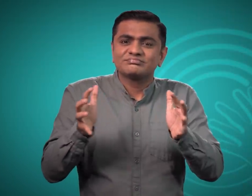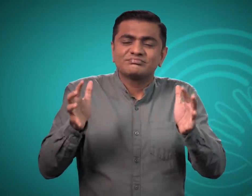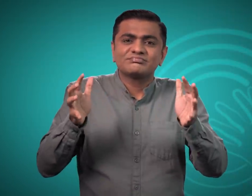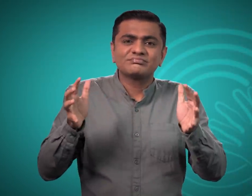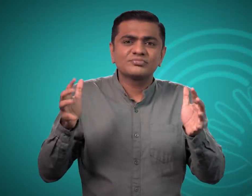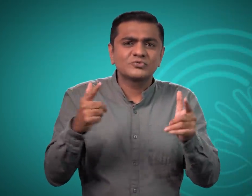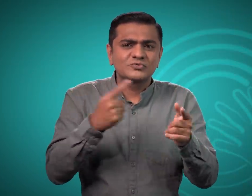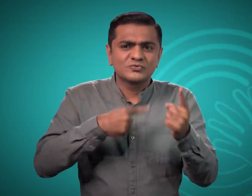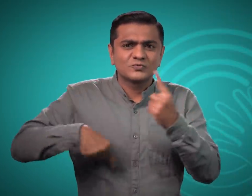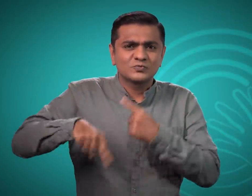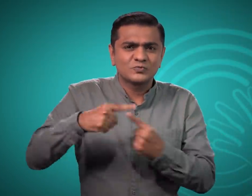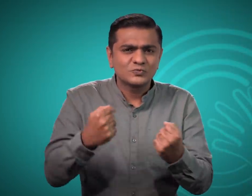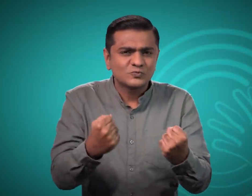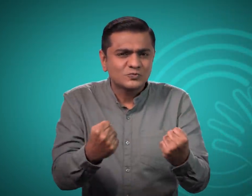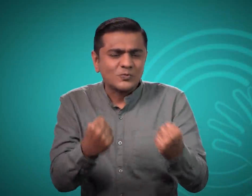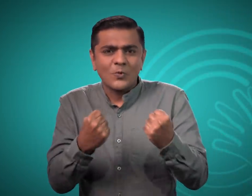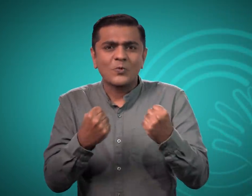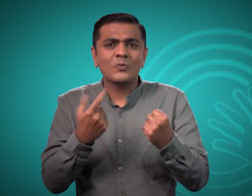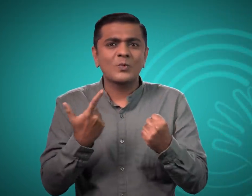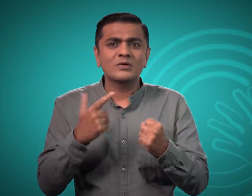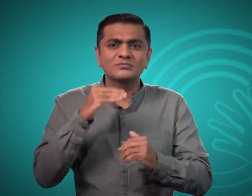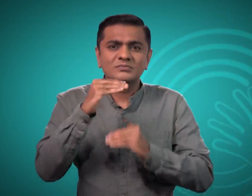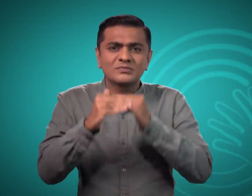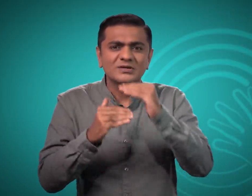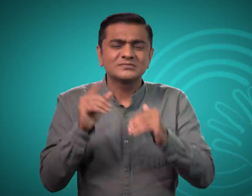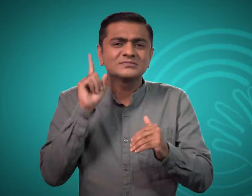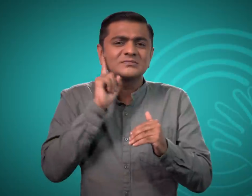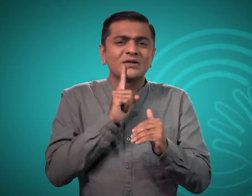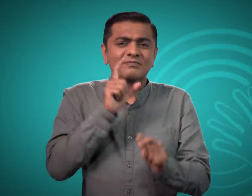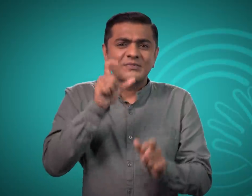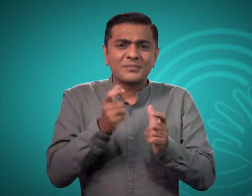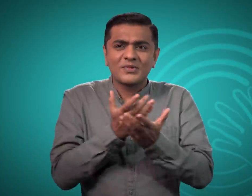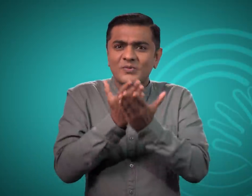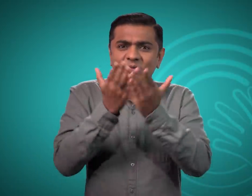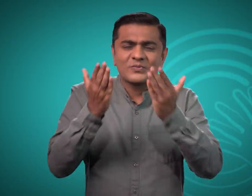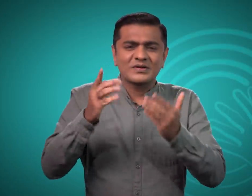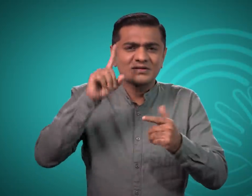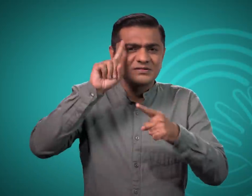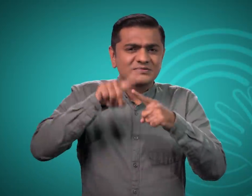है।